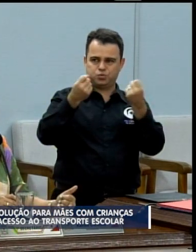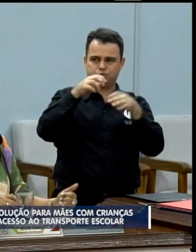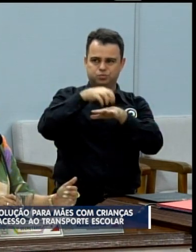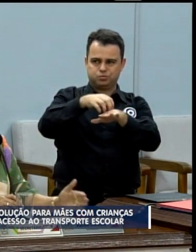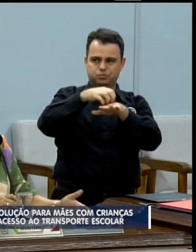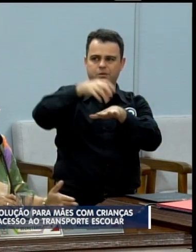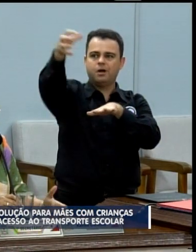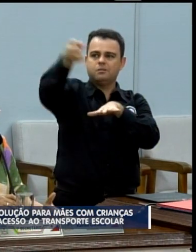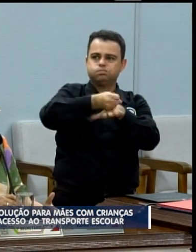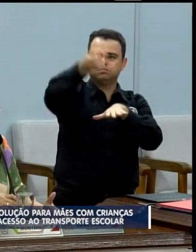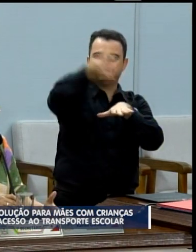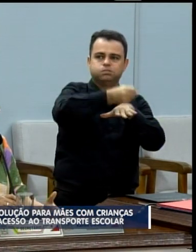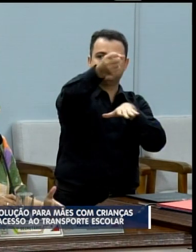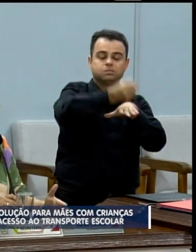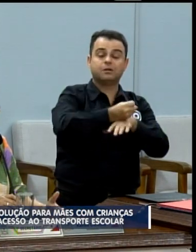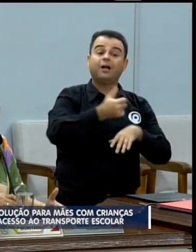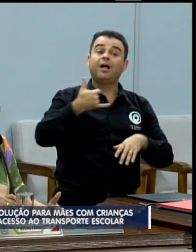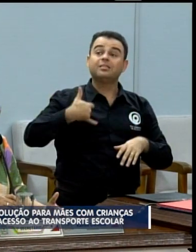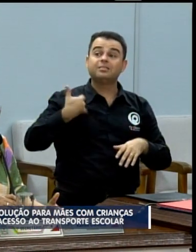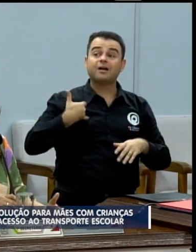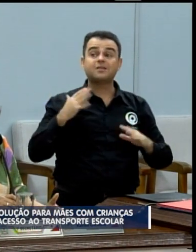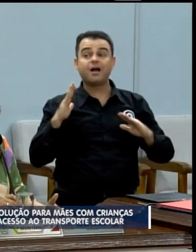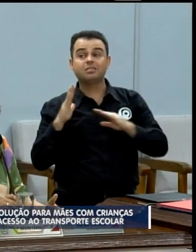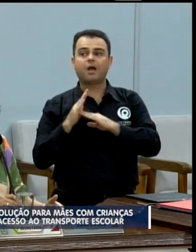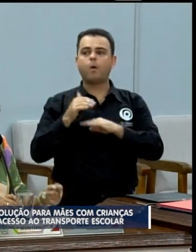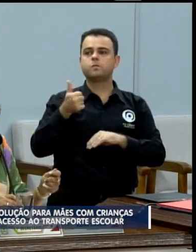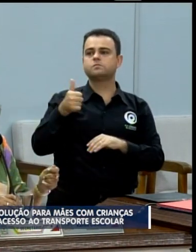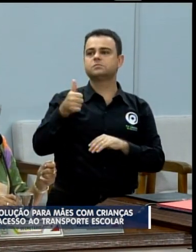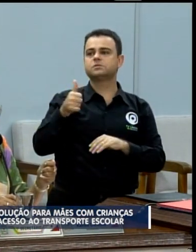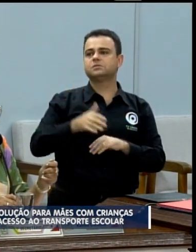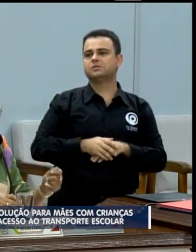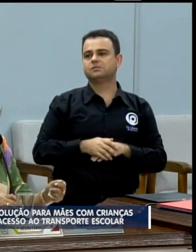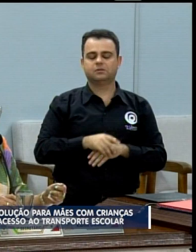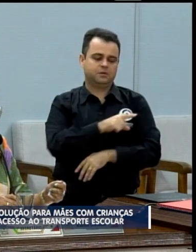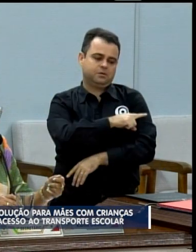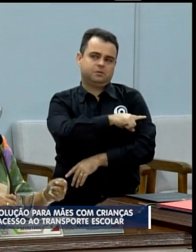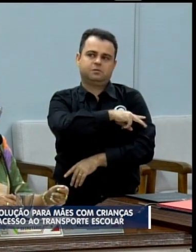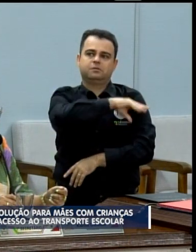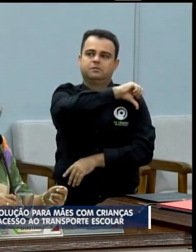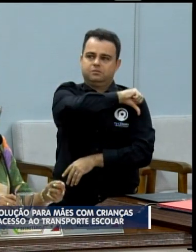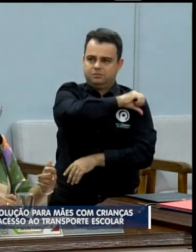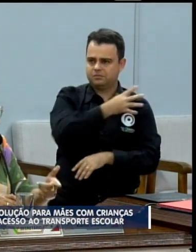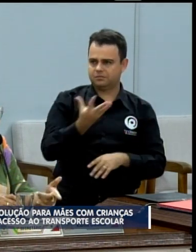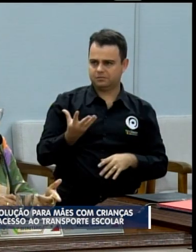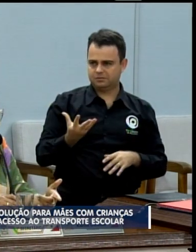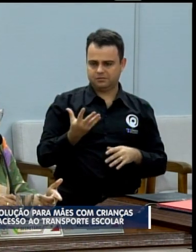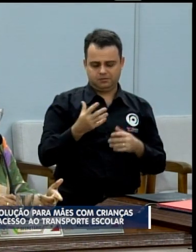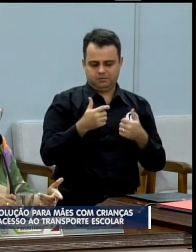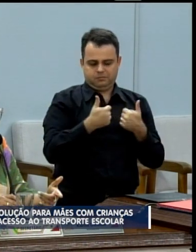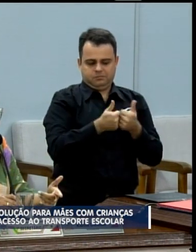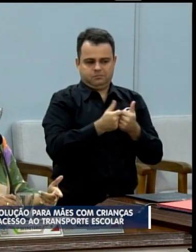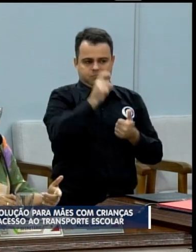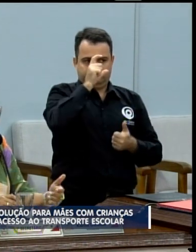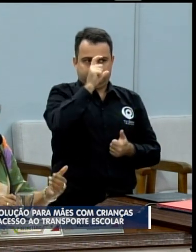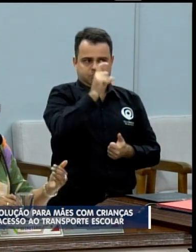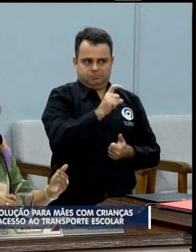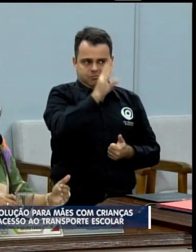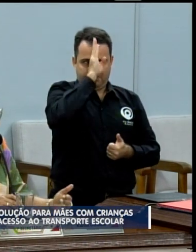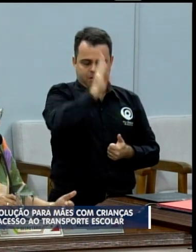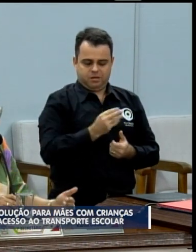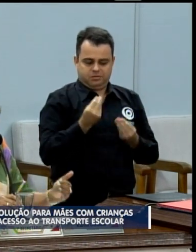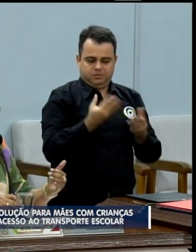pegar as crianças até os 11 anos do ensino fundamental e não dar o passe transporte público.